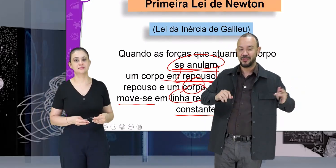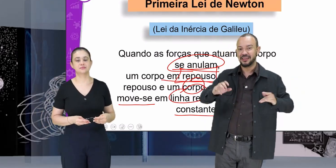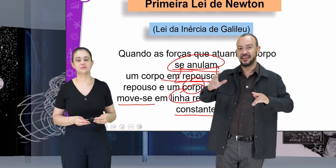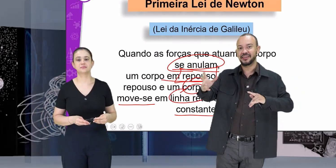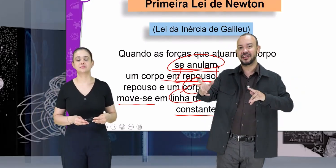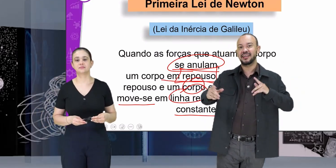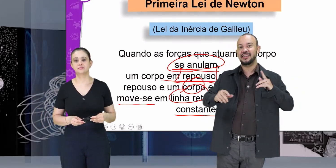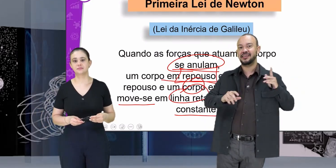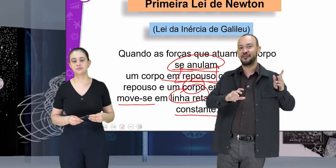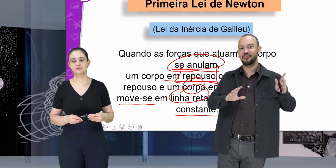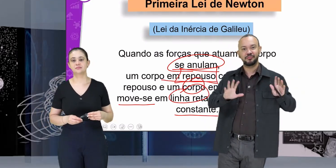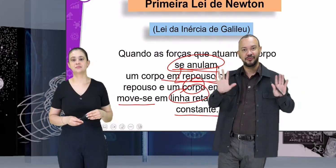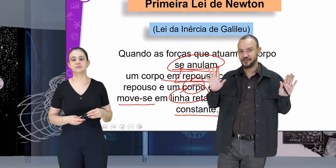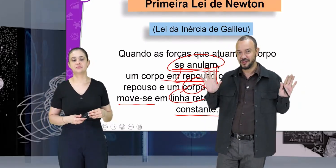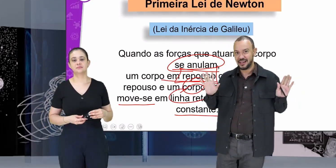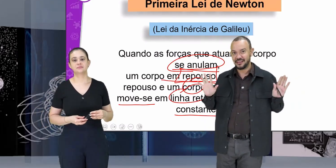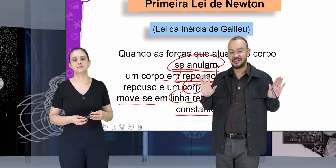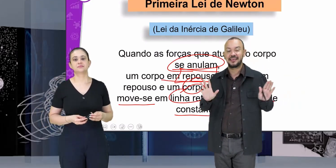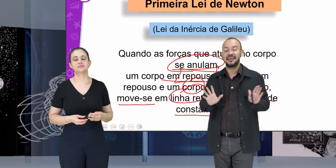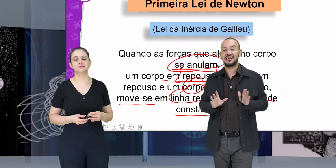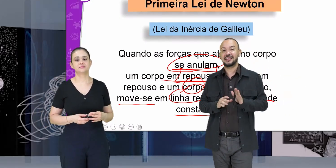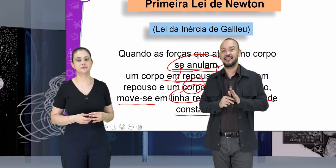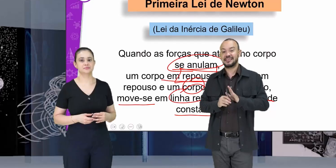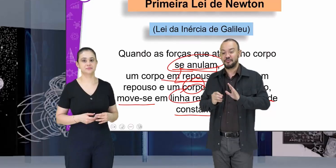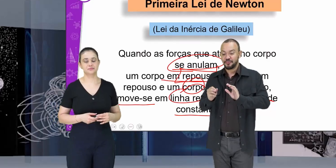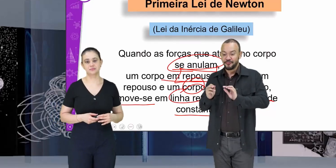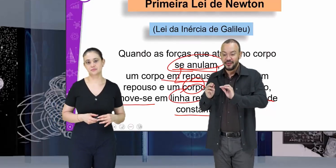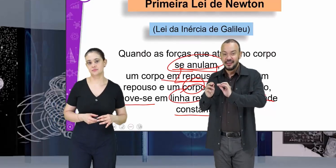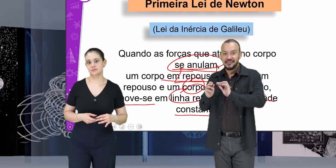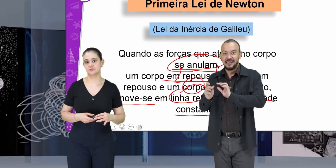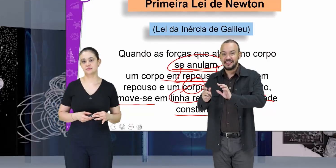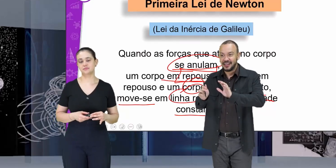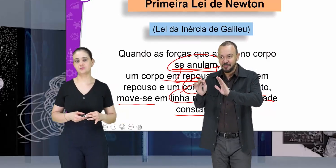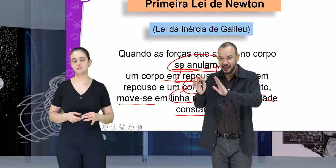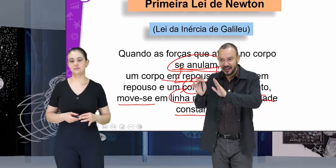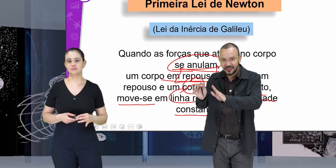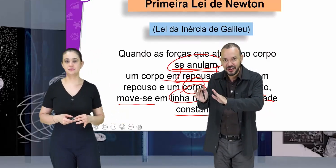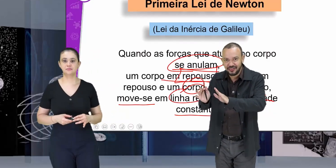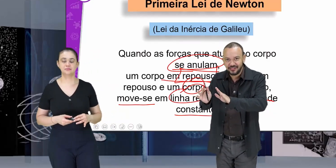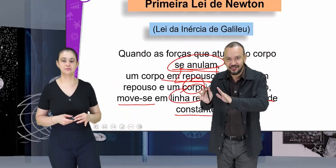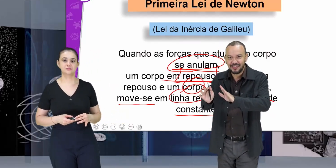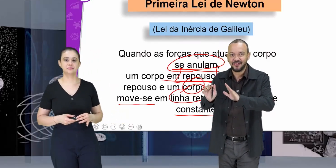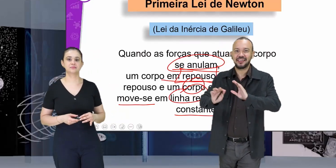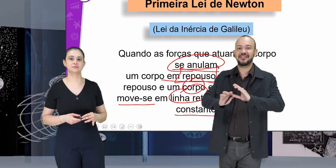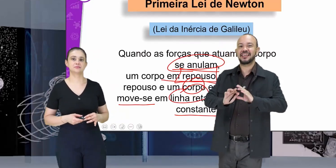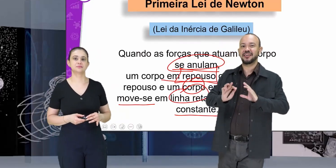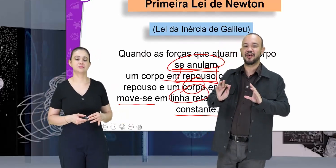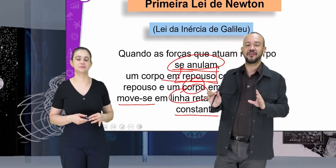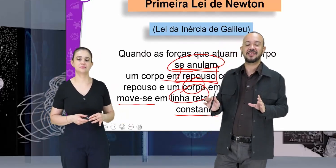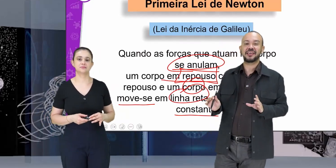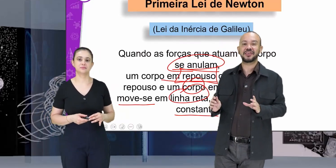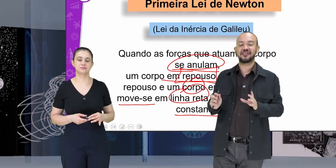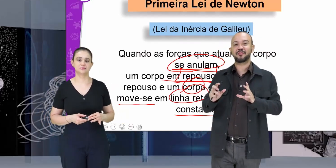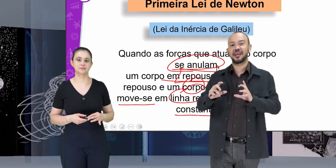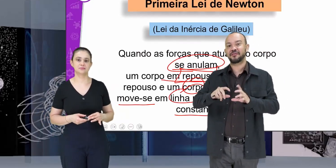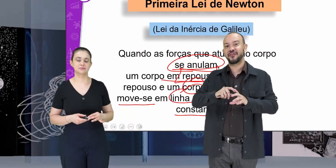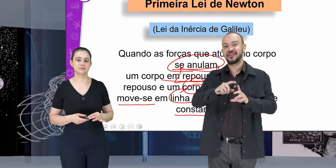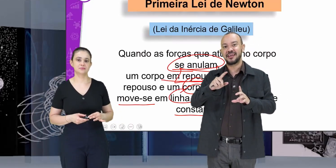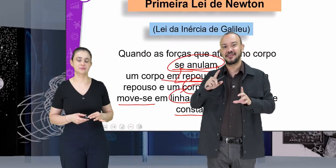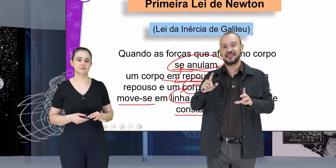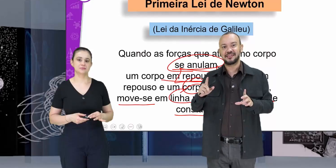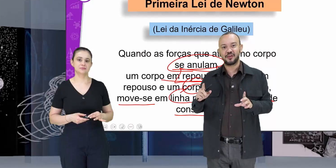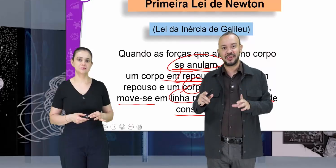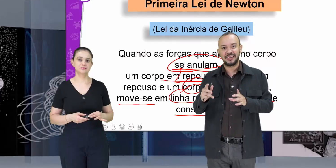força magnética, elétrica, várias. Então, assim, se ele está ali paradinho, não é porque não tem nenhuma força agindo, é porque a